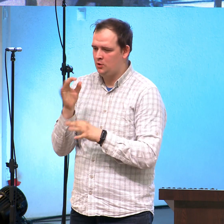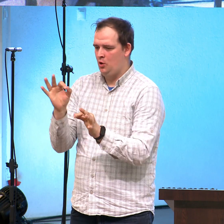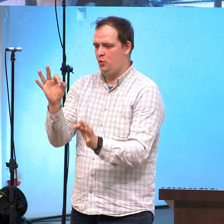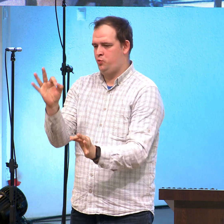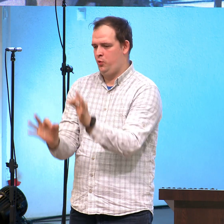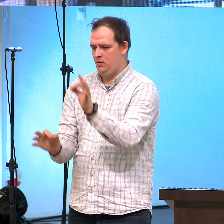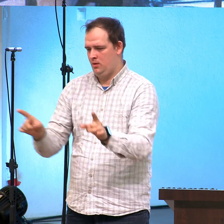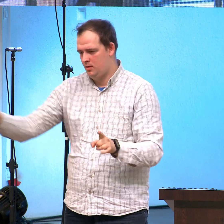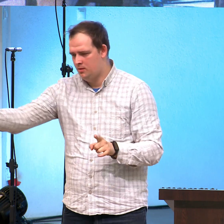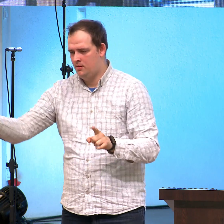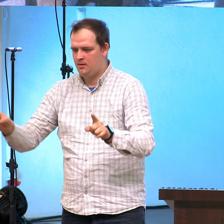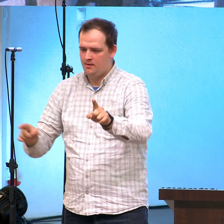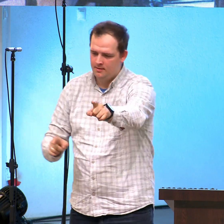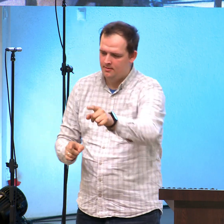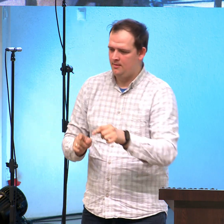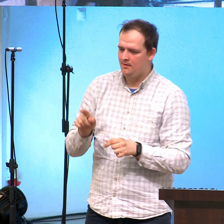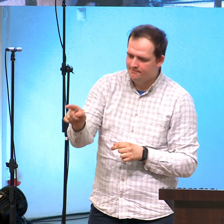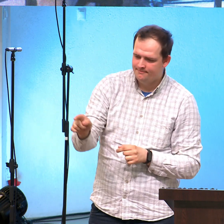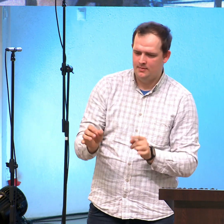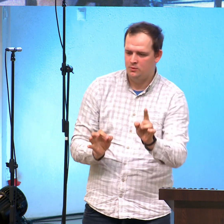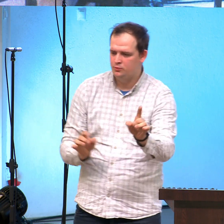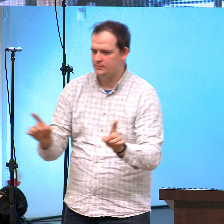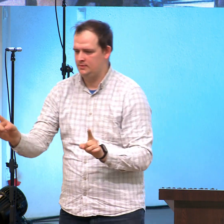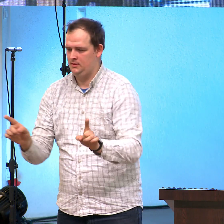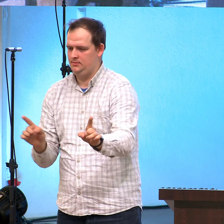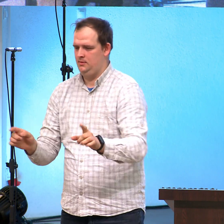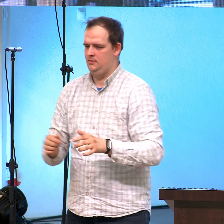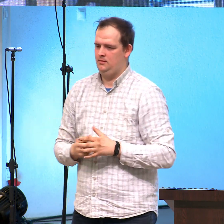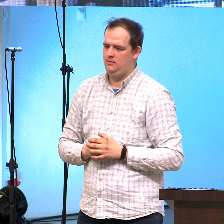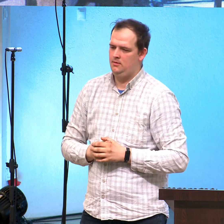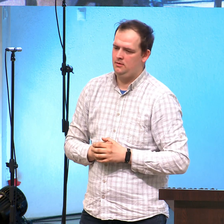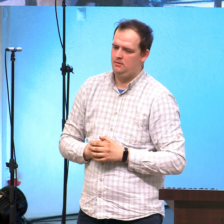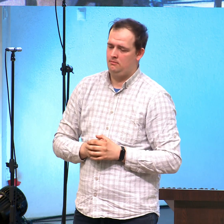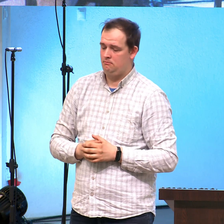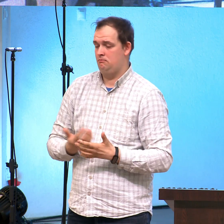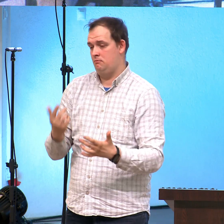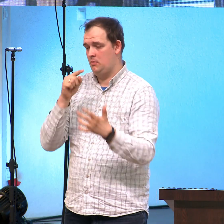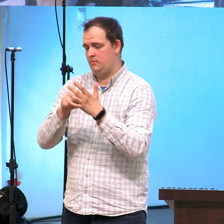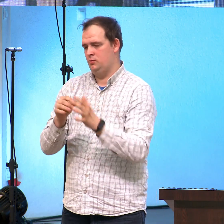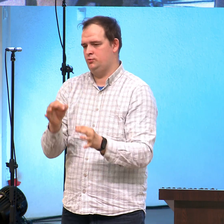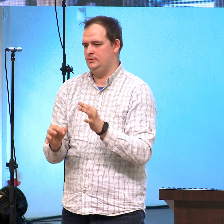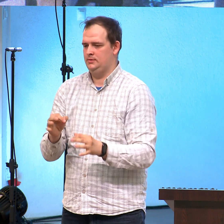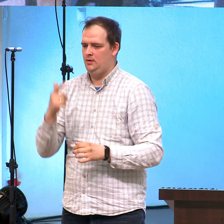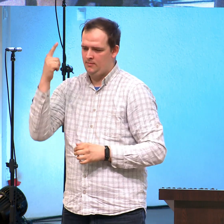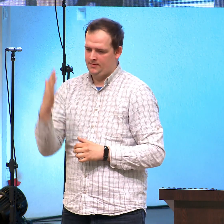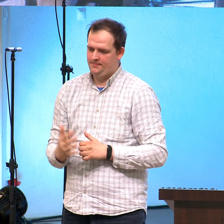И он признался мне, что я очень часто осуждал людей. И вот